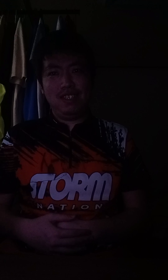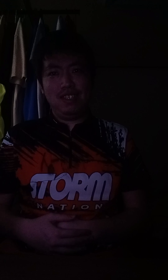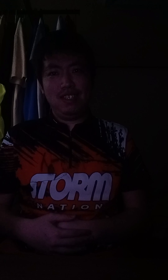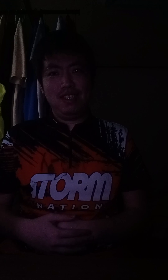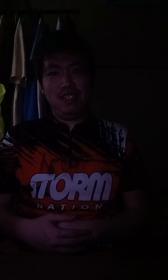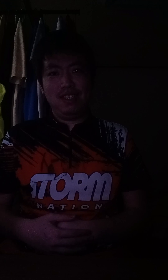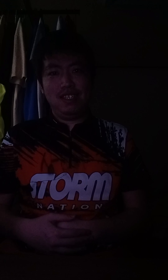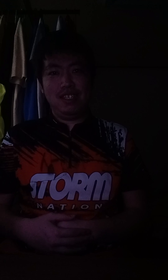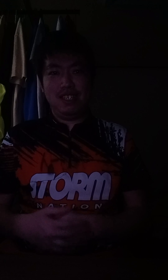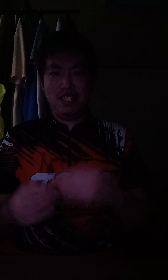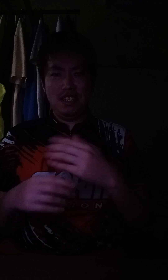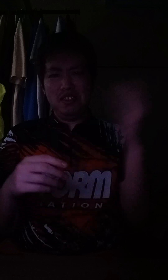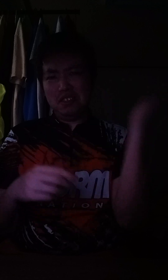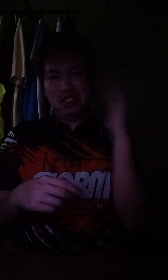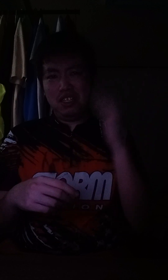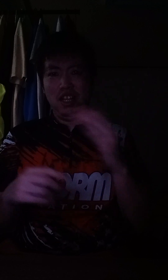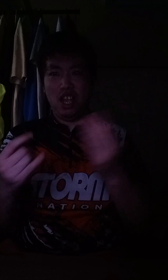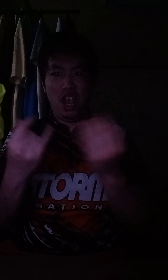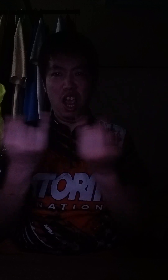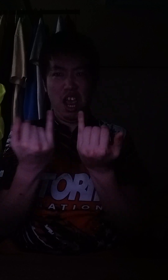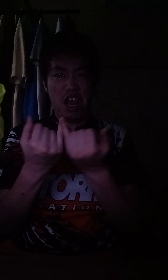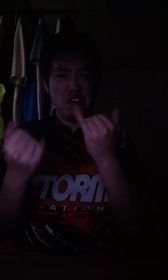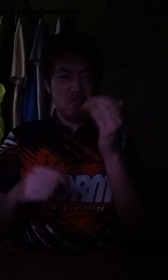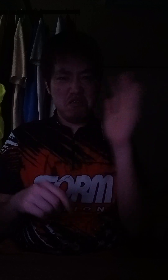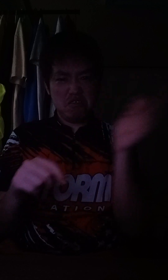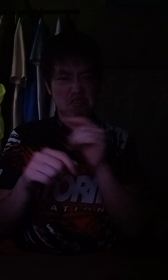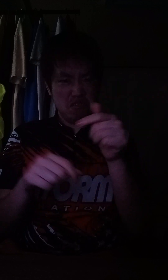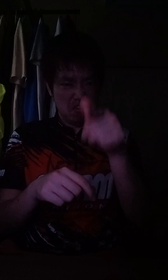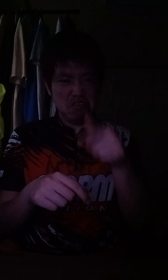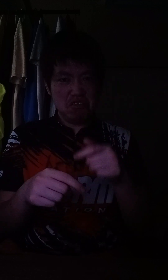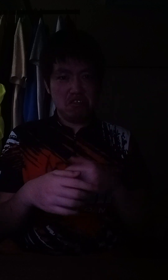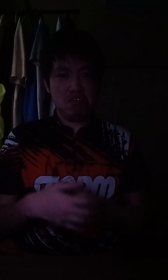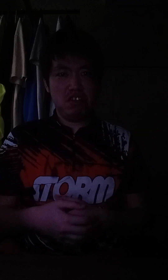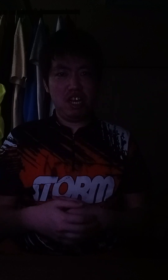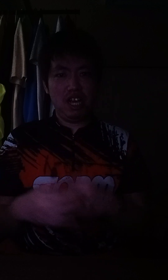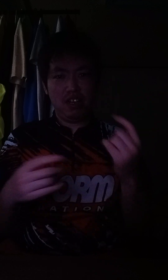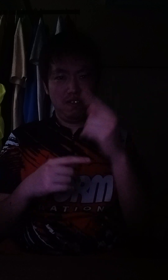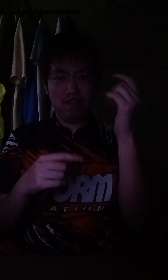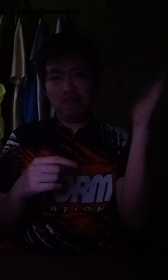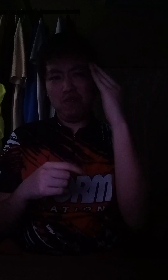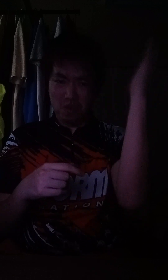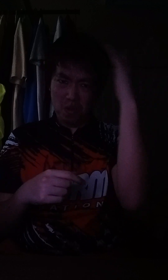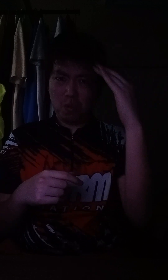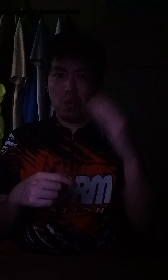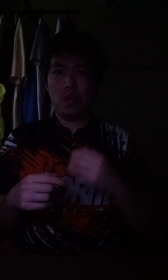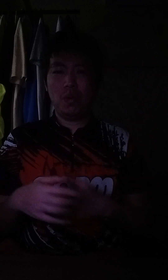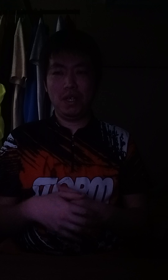네가 맨날 아빠 때리잖아. 아니야. 딱 때려봐. 아까도 머리 때려.